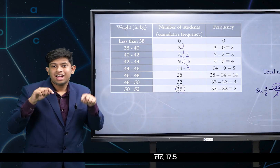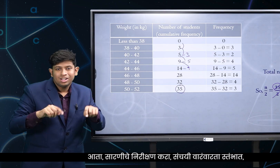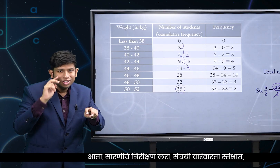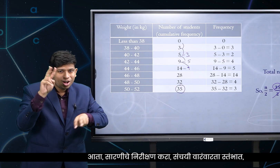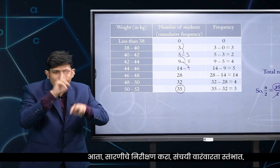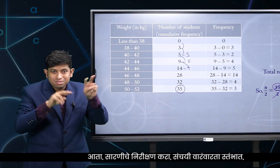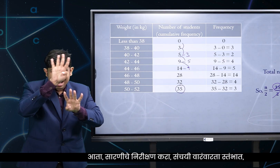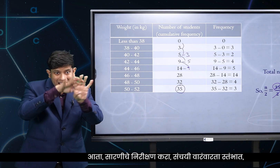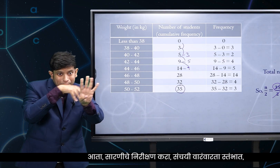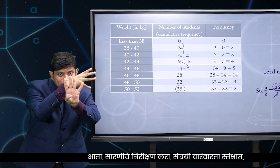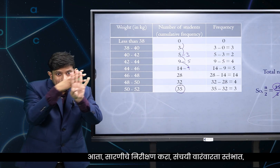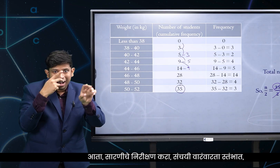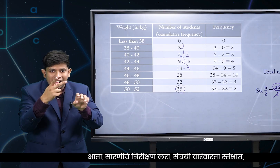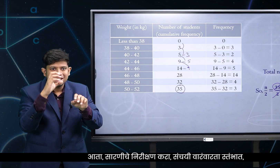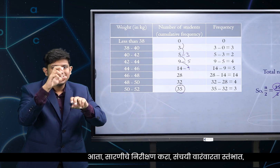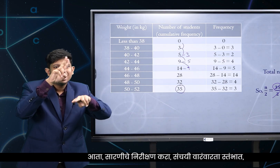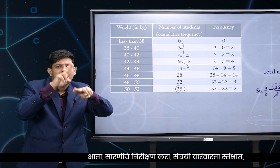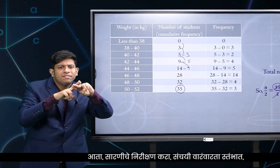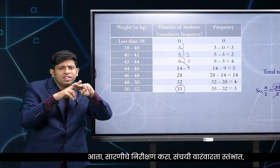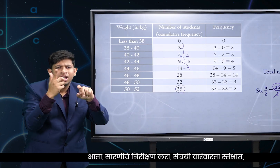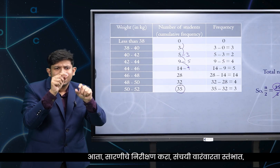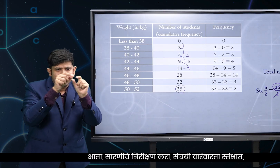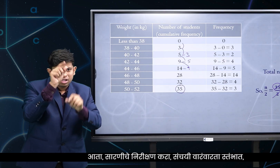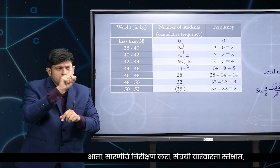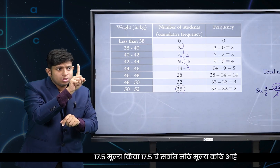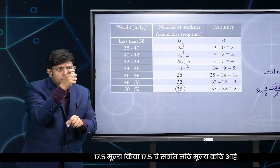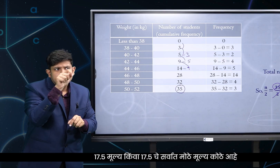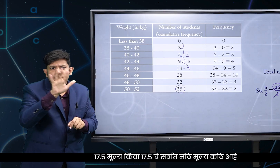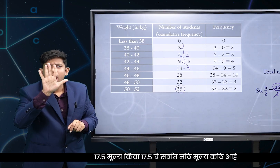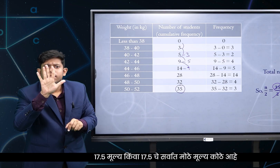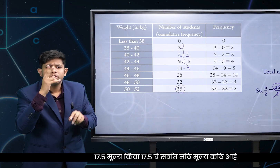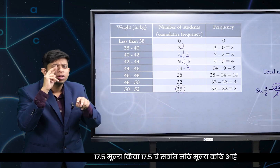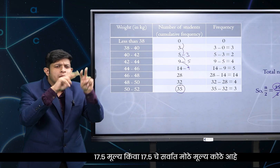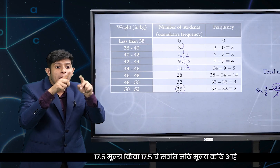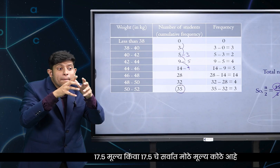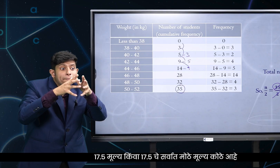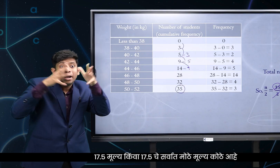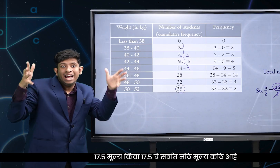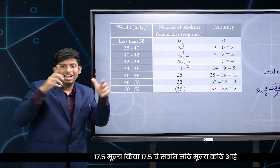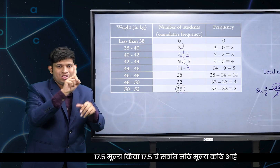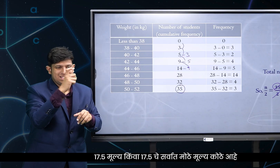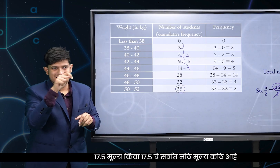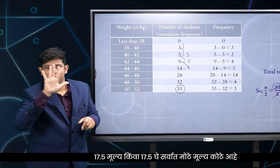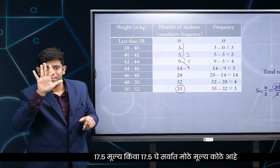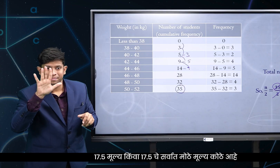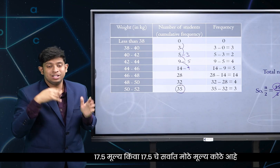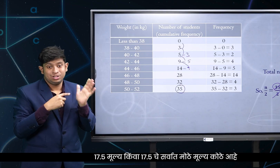आता सारणीचे निरीक्षण करा. संचय वारंवारता स्तंभात 17.5 मूल्य किंवा 17.5 हे सर्वात